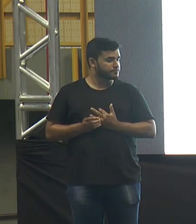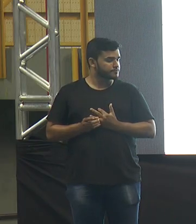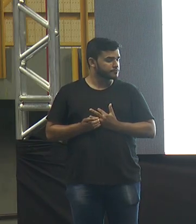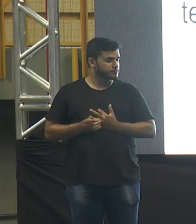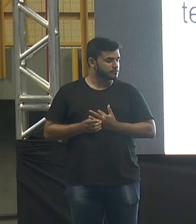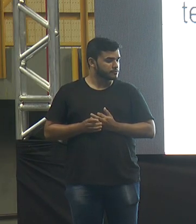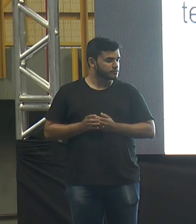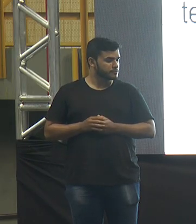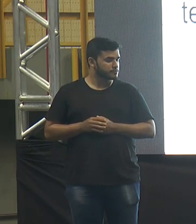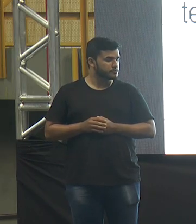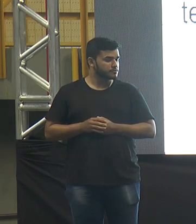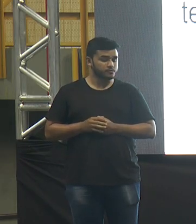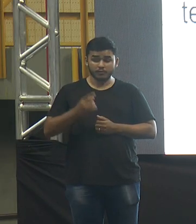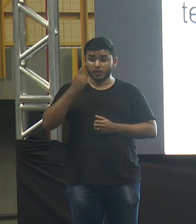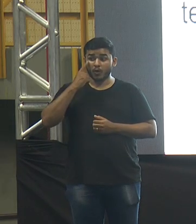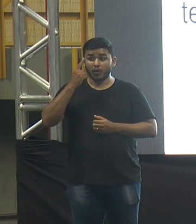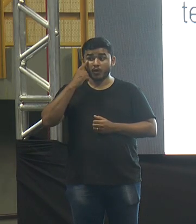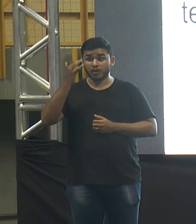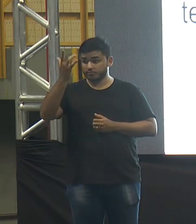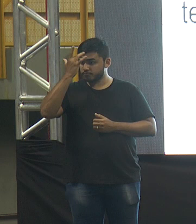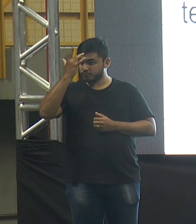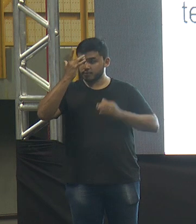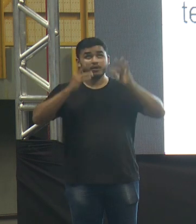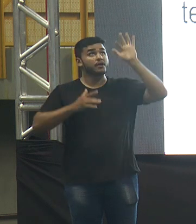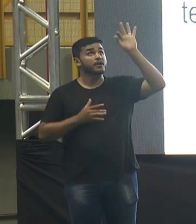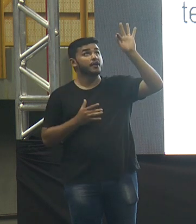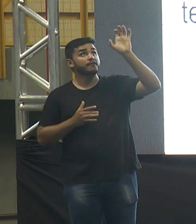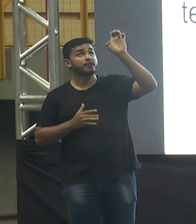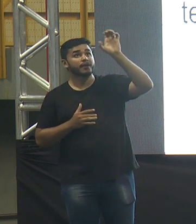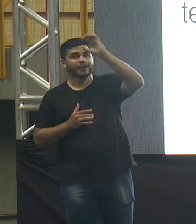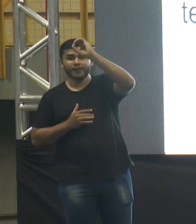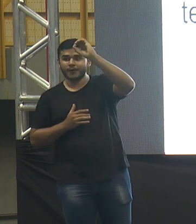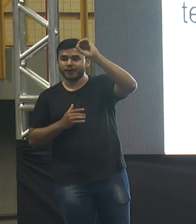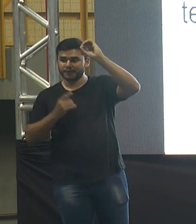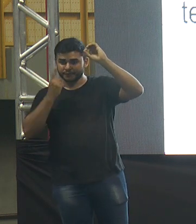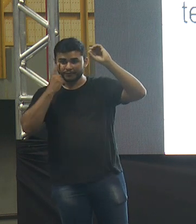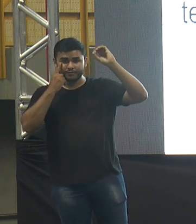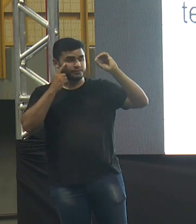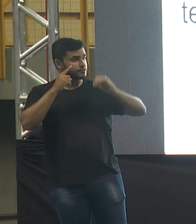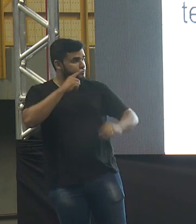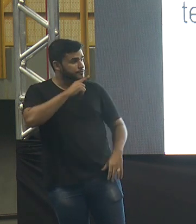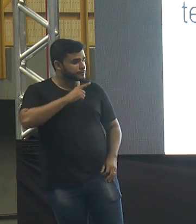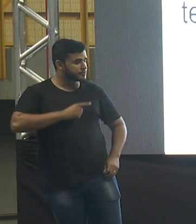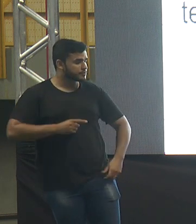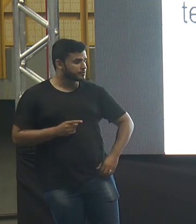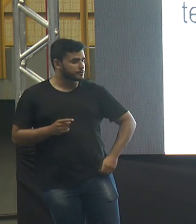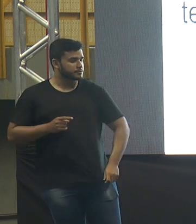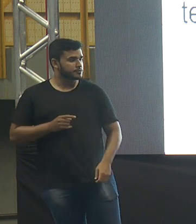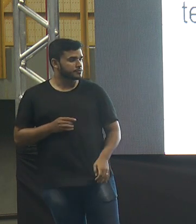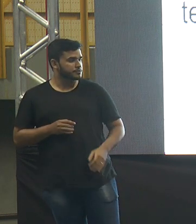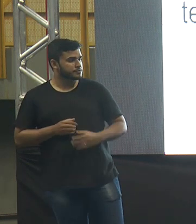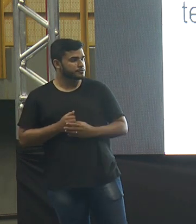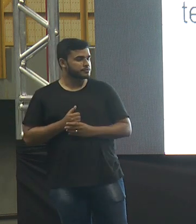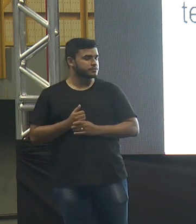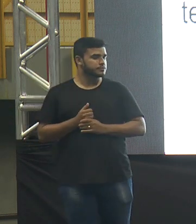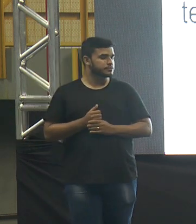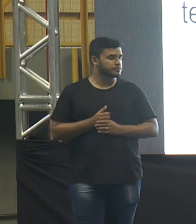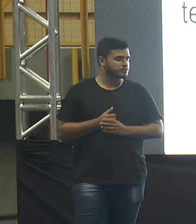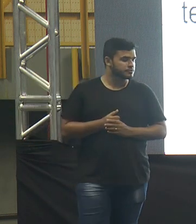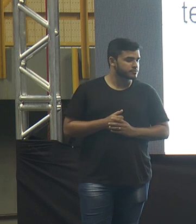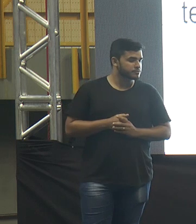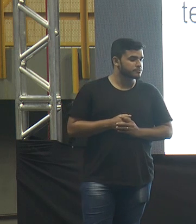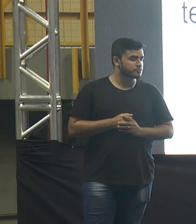Voltando aqui, peraí, ó. Ó a reação que eu quero, de novo. Se possível, até copia ela. Óxido de ferro, 2,